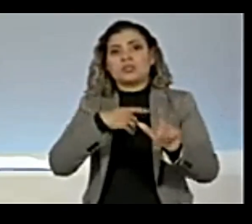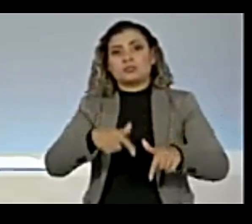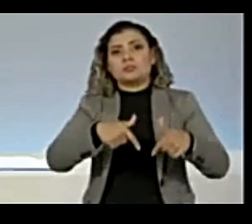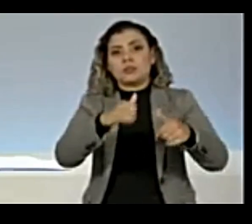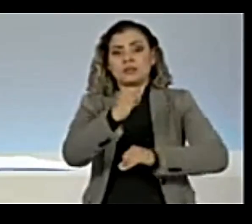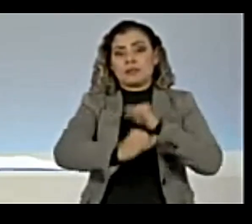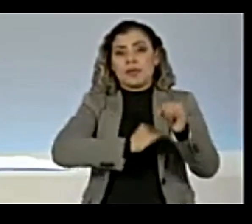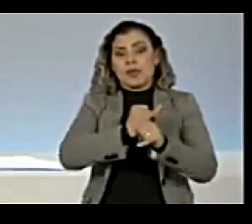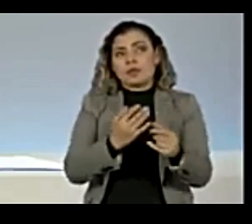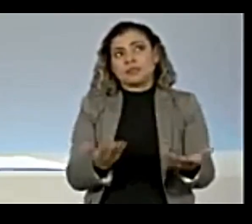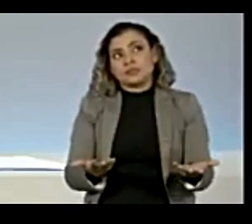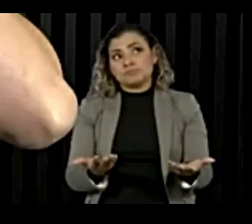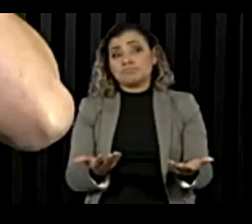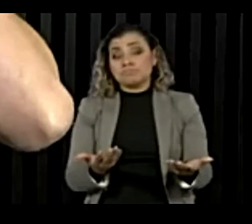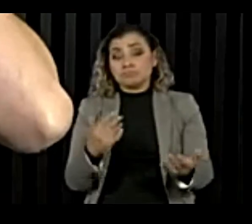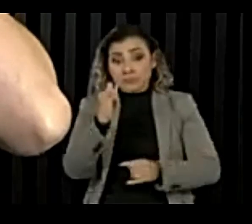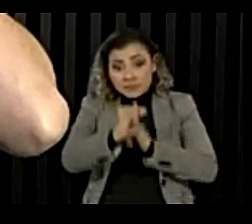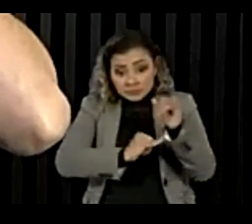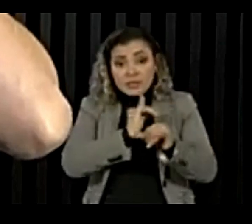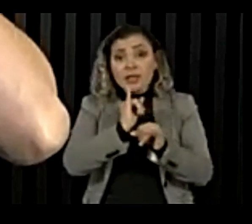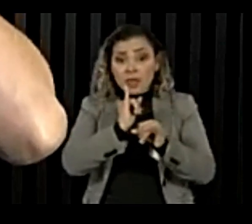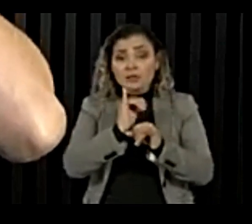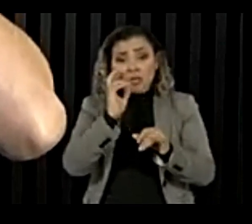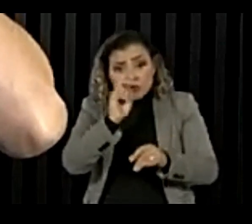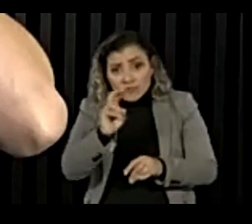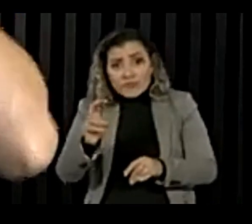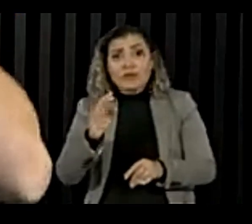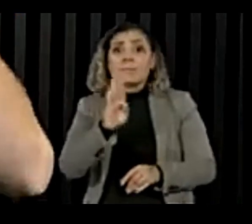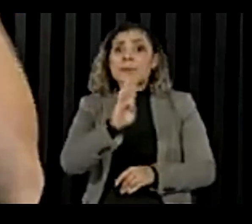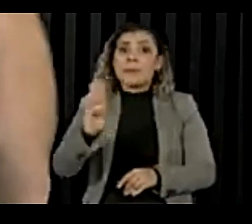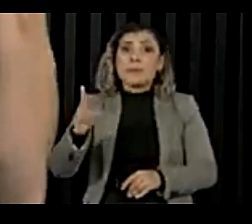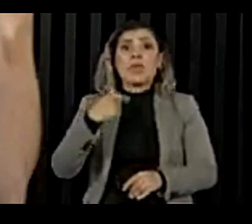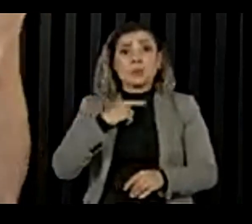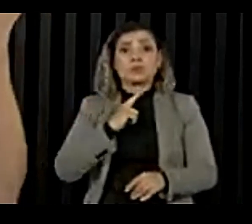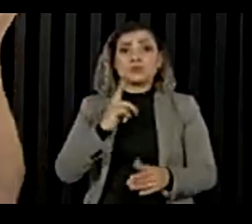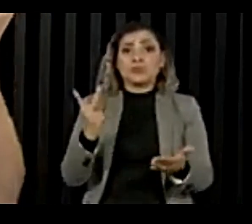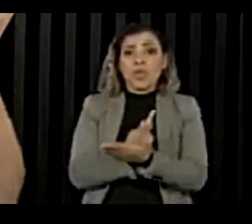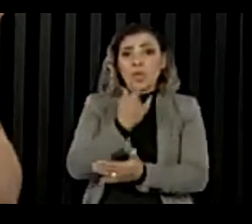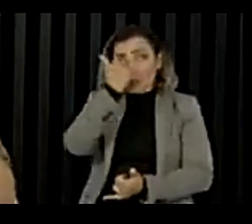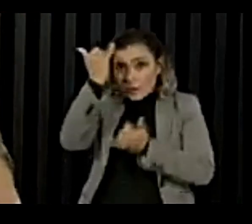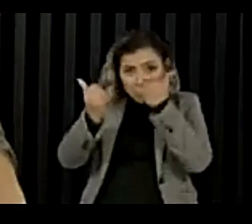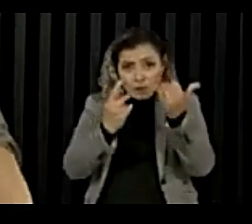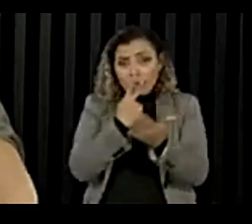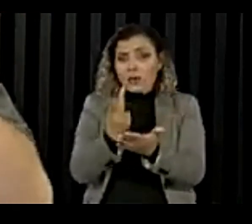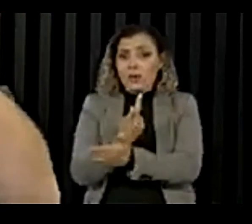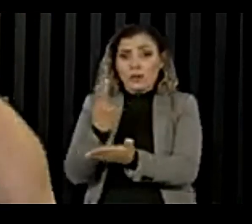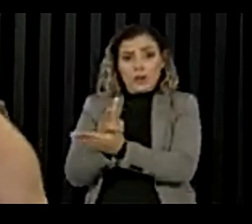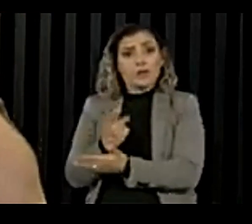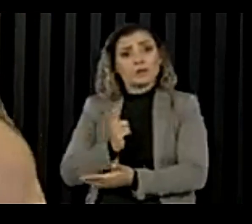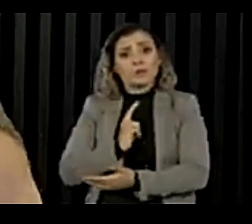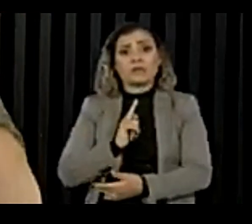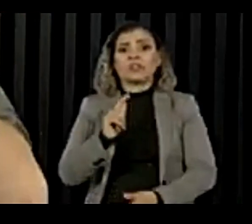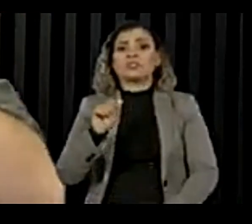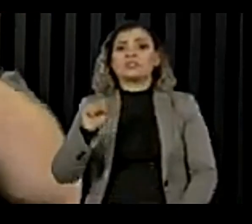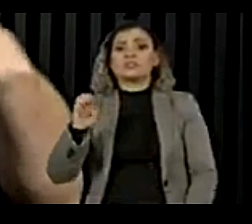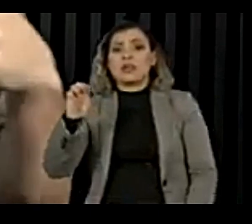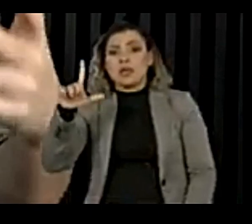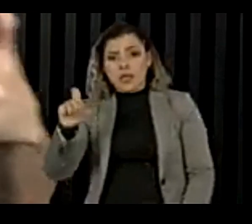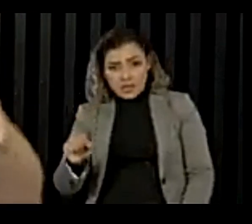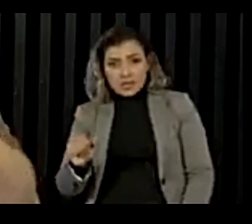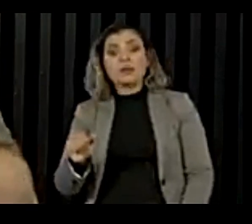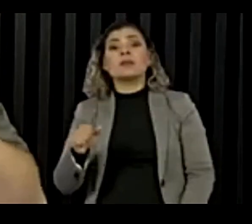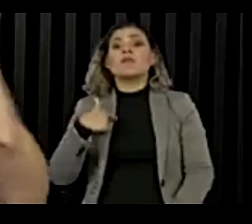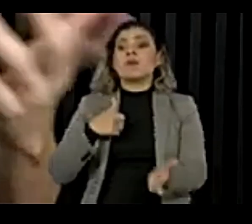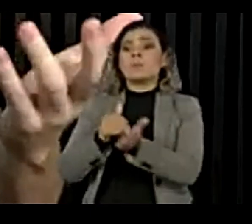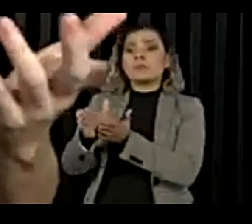digitais. Dentro do próprio Big Brother Brasil, eu cometi erros. Em momentos de entusiasmo, né? Na hora que a Gisele foi eliminada, eu gritei